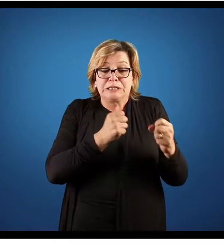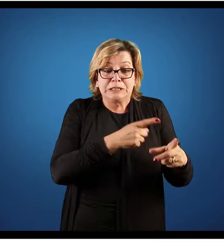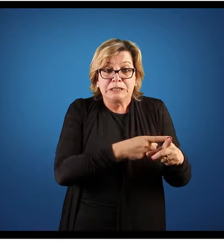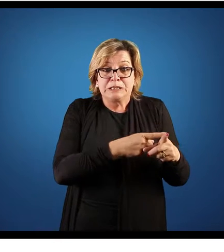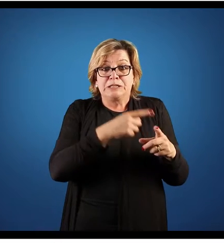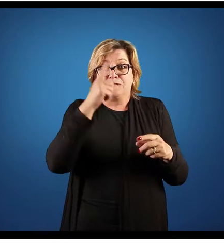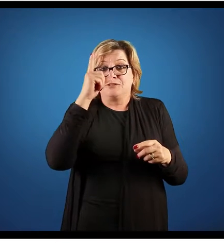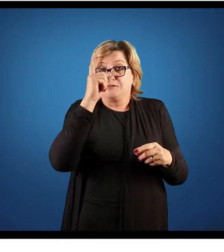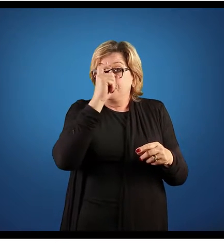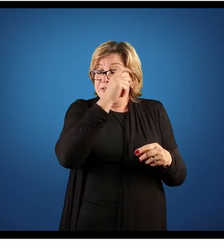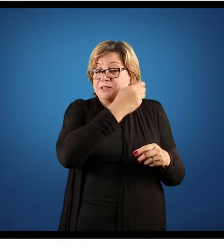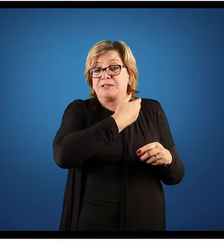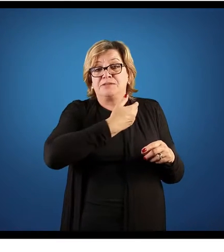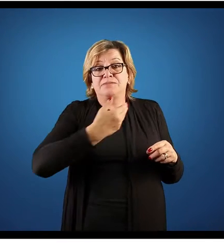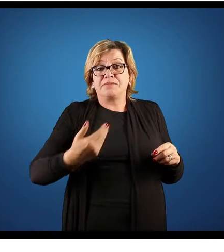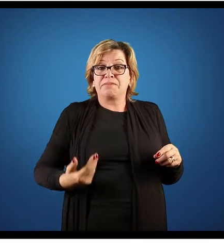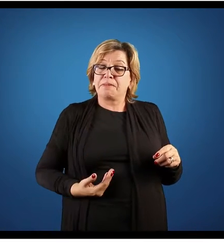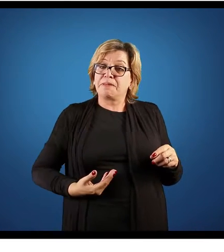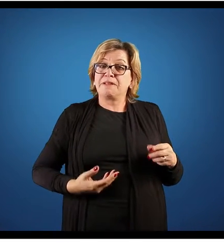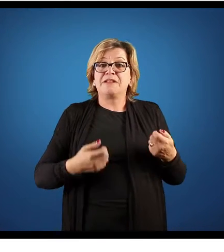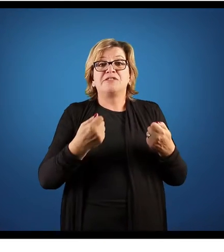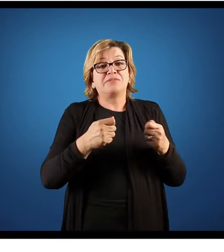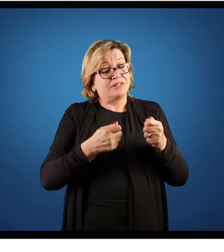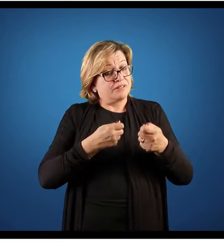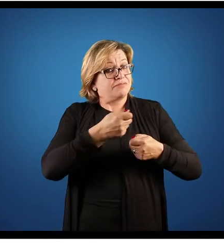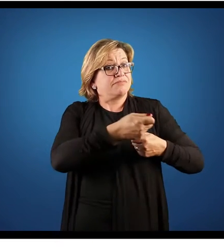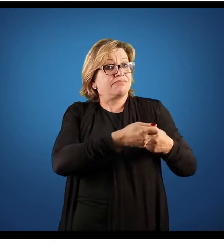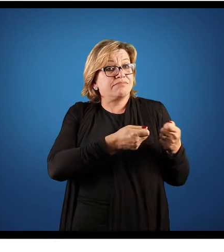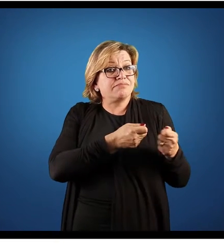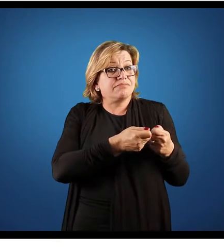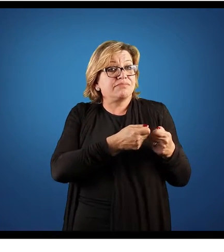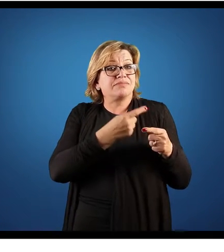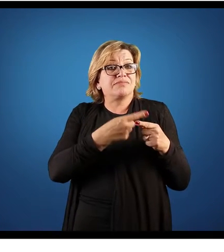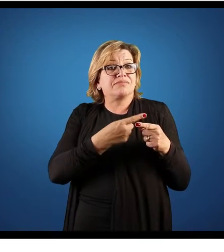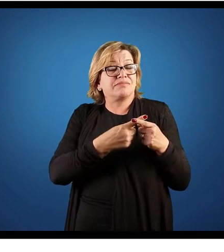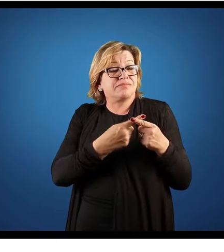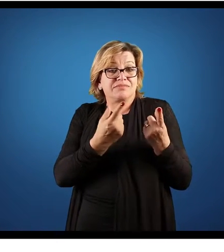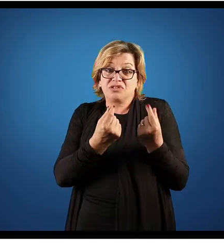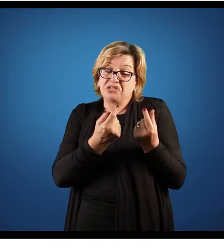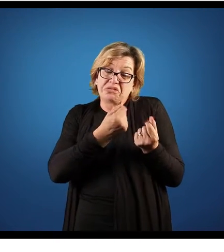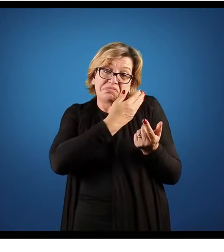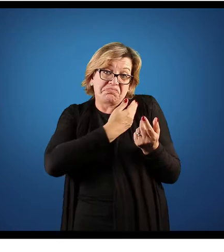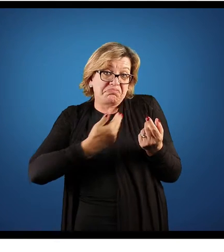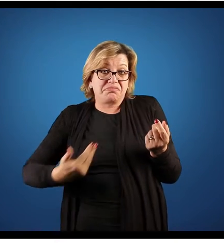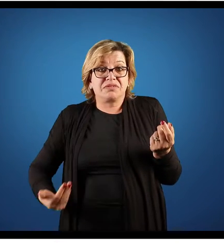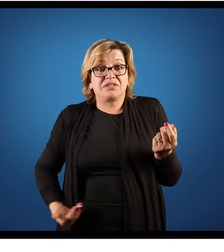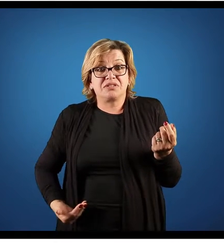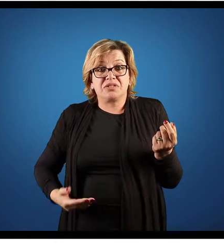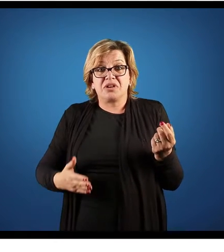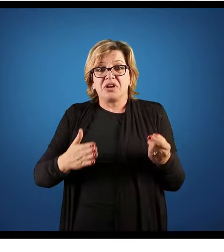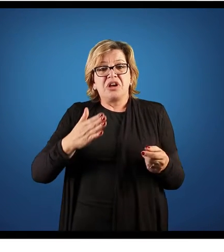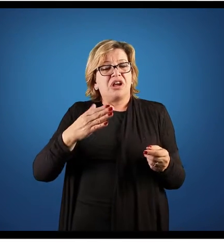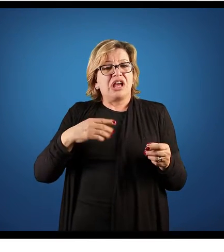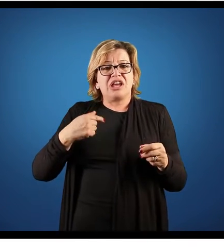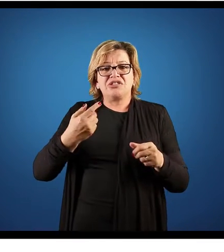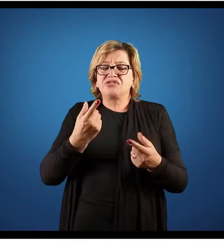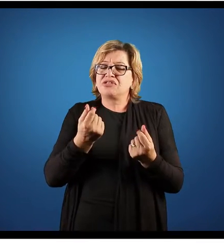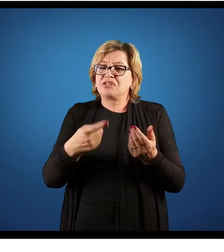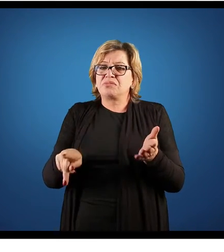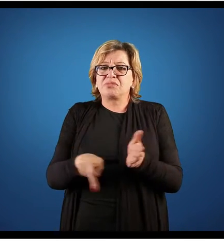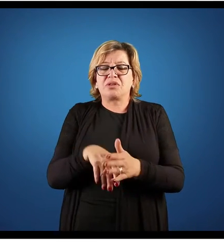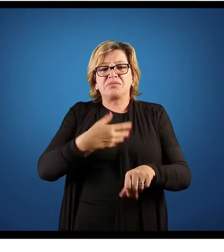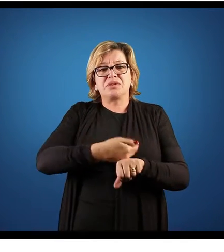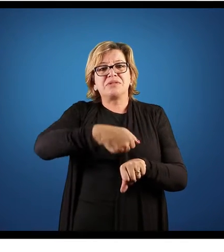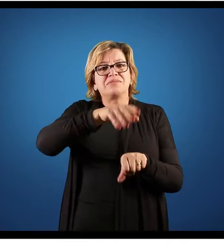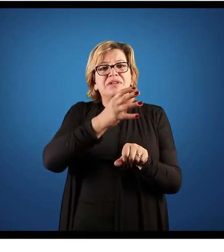público com certeza é necessária essa parte controle porque está trabalhando com o dinheiro público o nosso dinheiro nossos impostos né